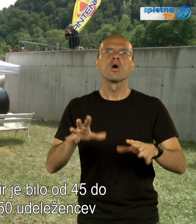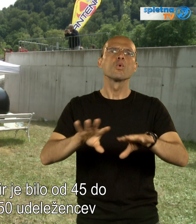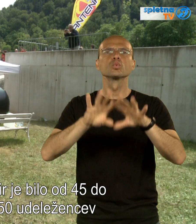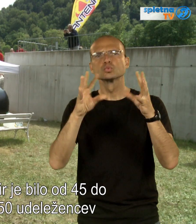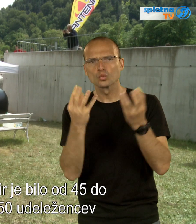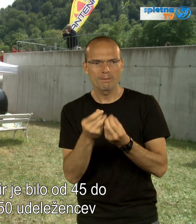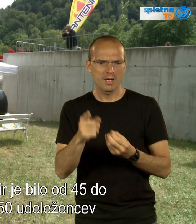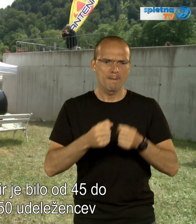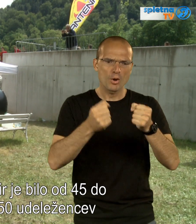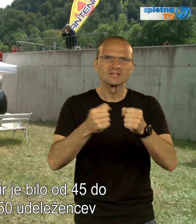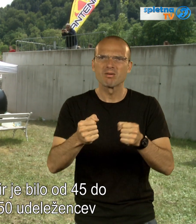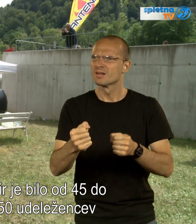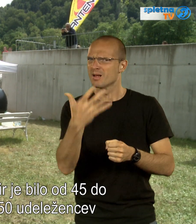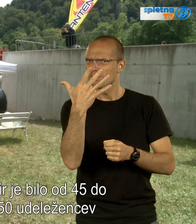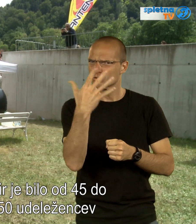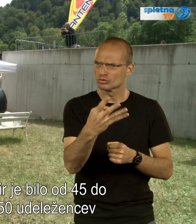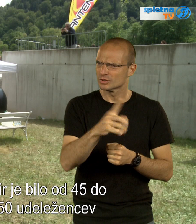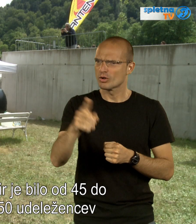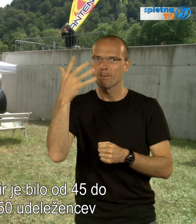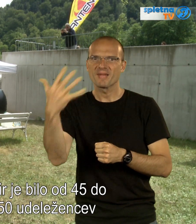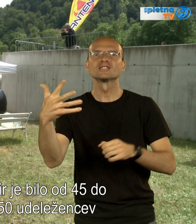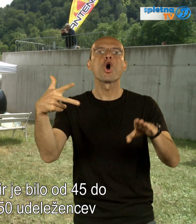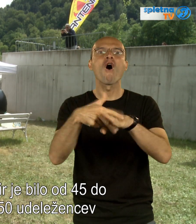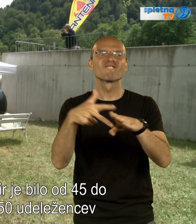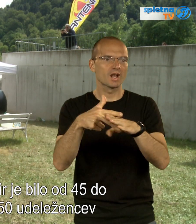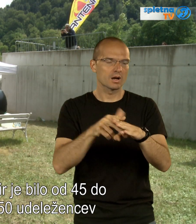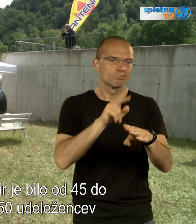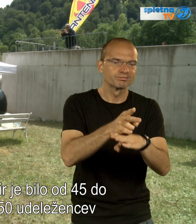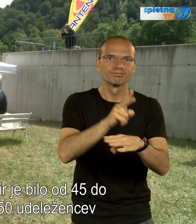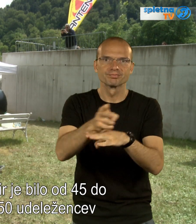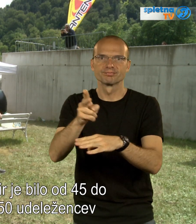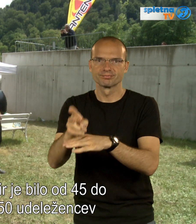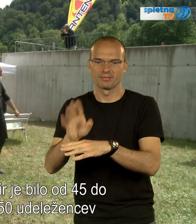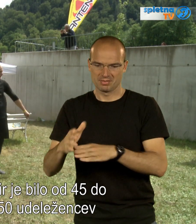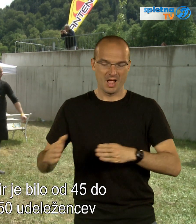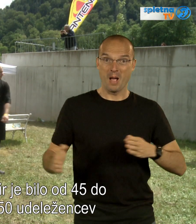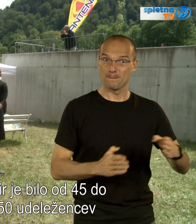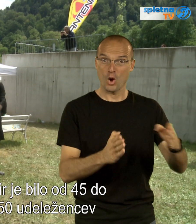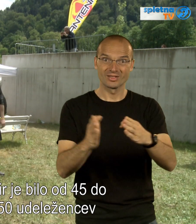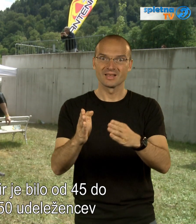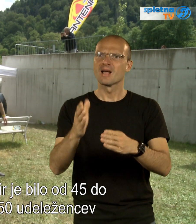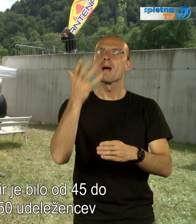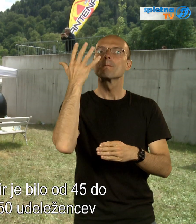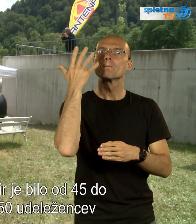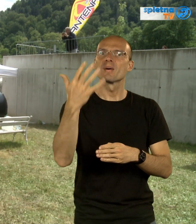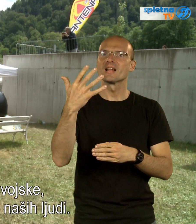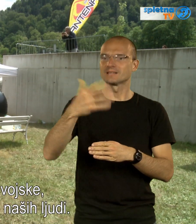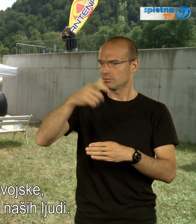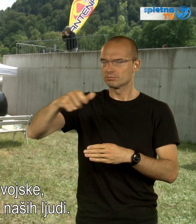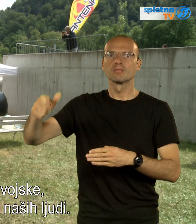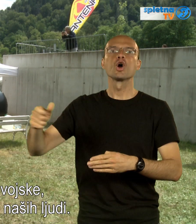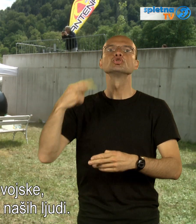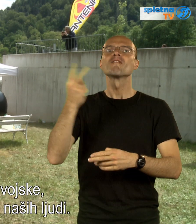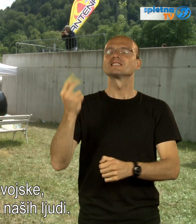Vse skupaj bilo postavljenih med 45 in 50 ovir. V bistvu na trasi smo imeli 50 udeležencev